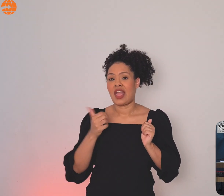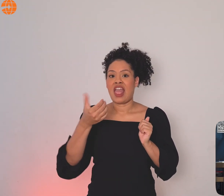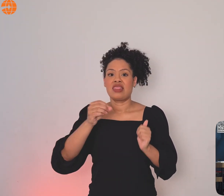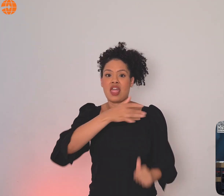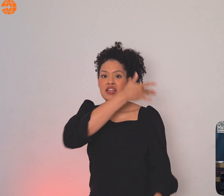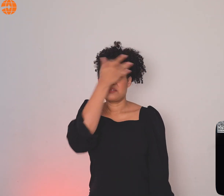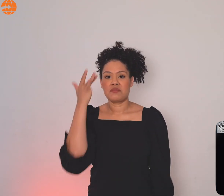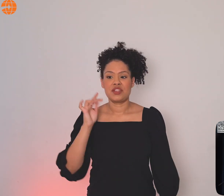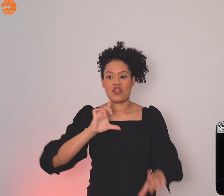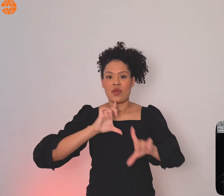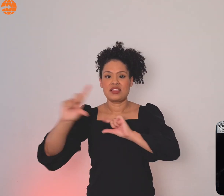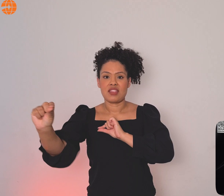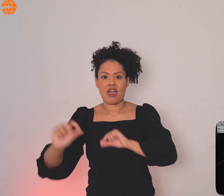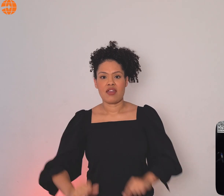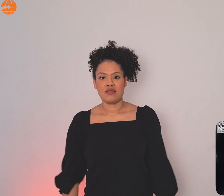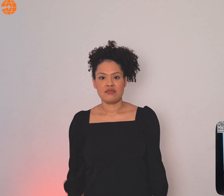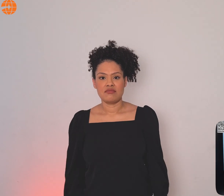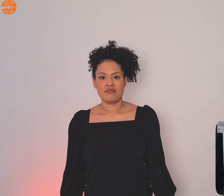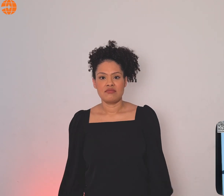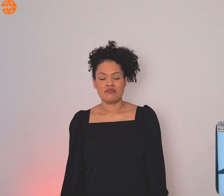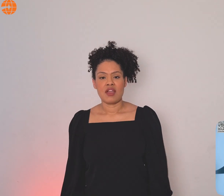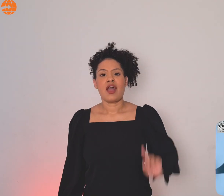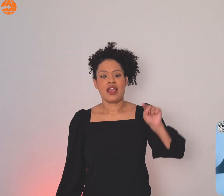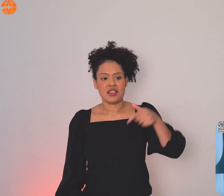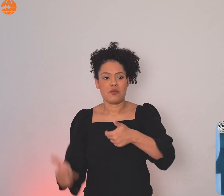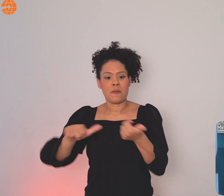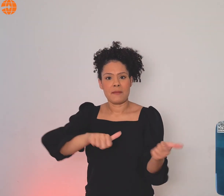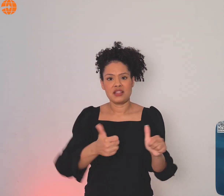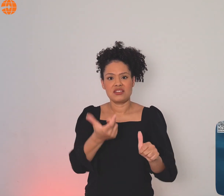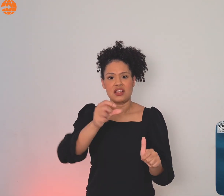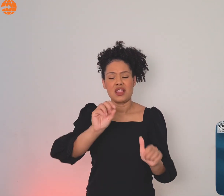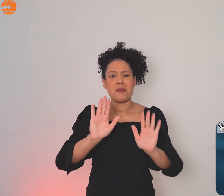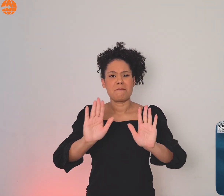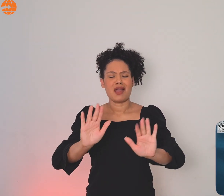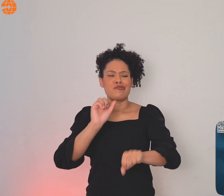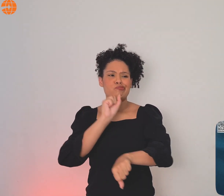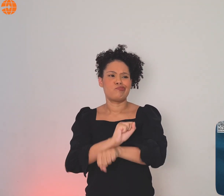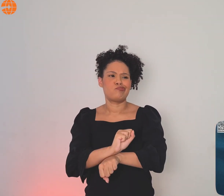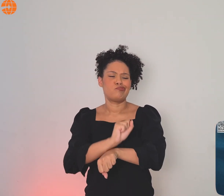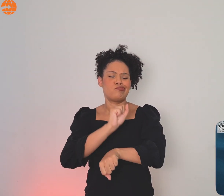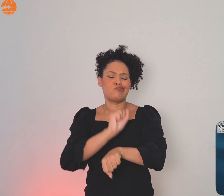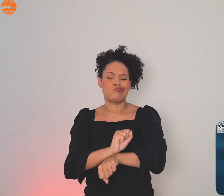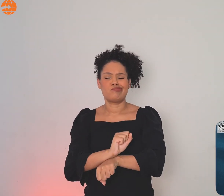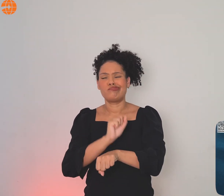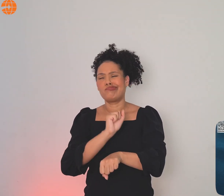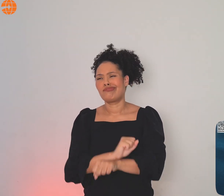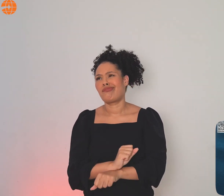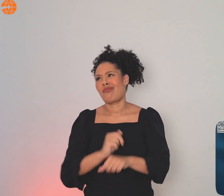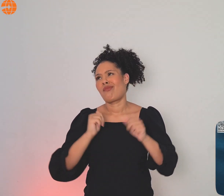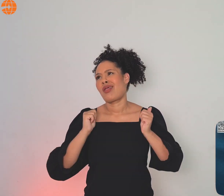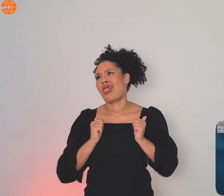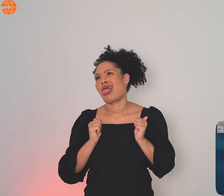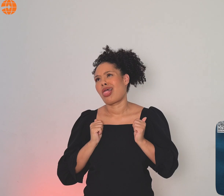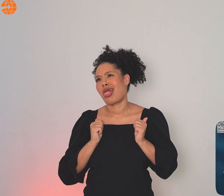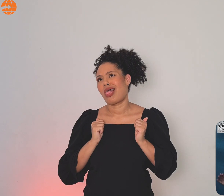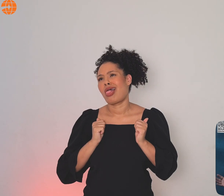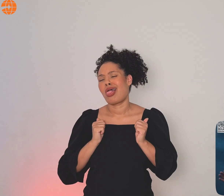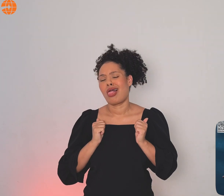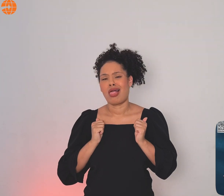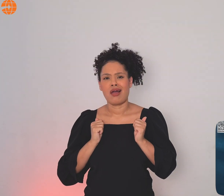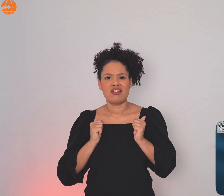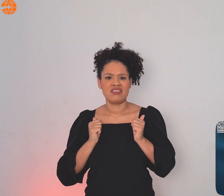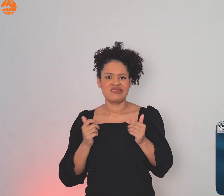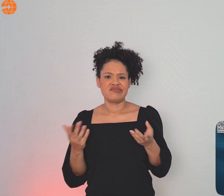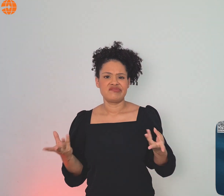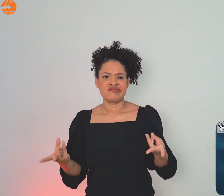a qualidade é a mesma, a paralisia mesmo, estão no mesmo lugar, aquela igrejinha que não é